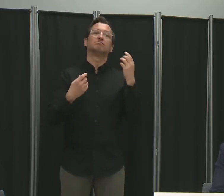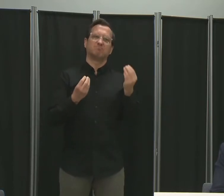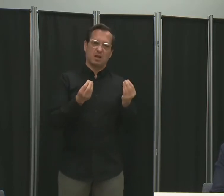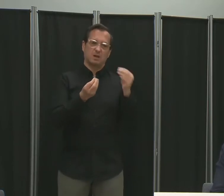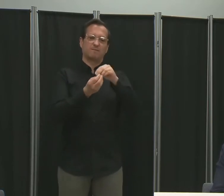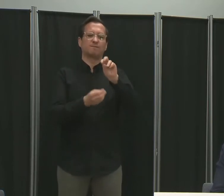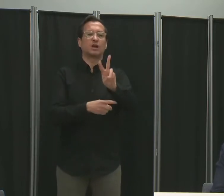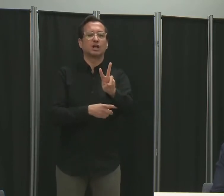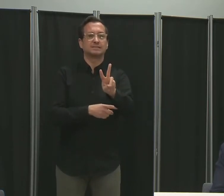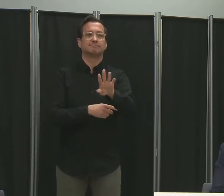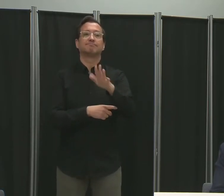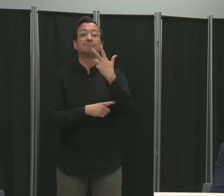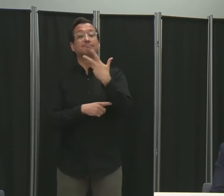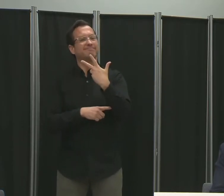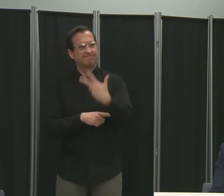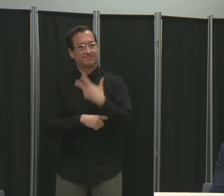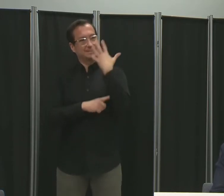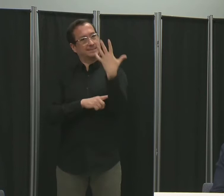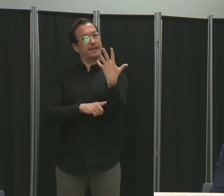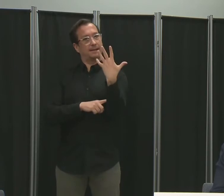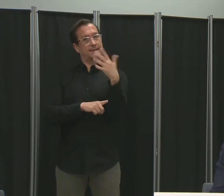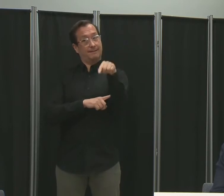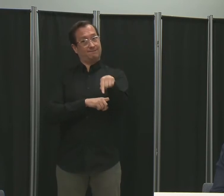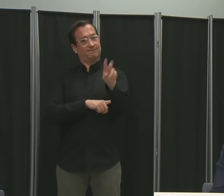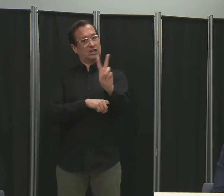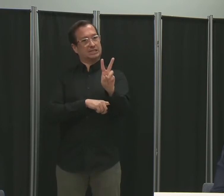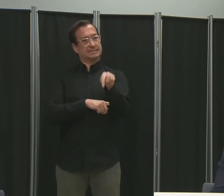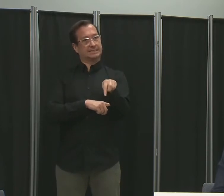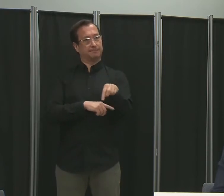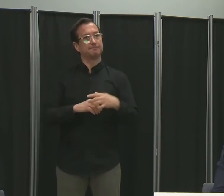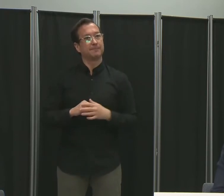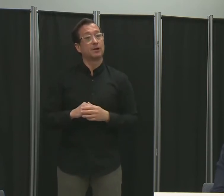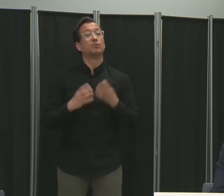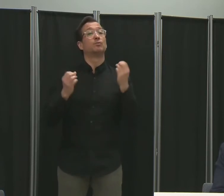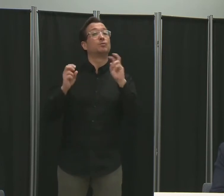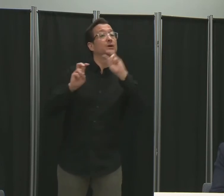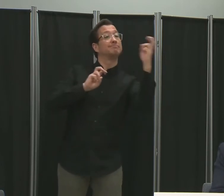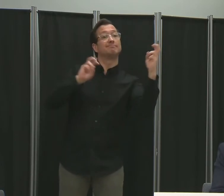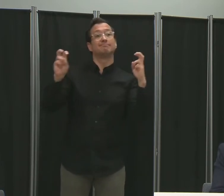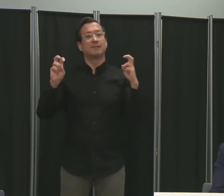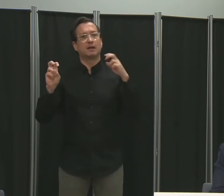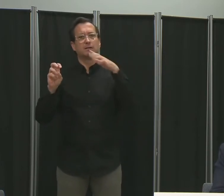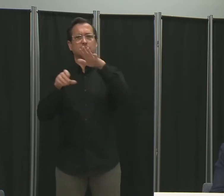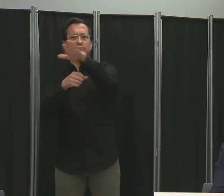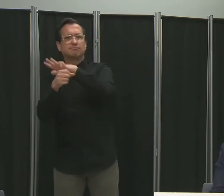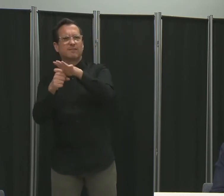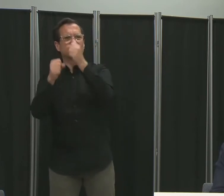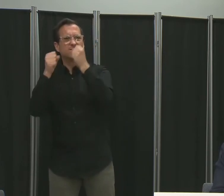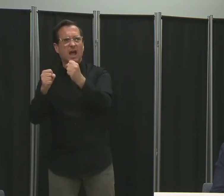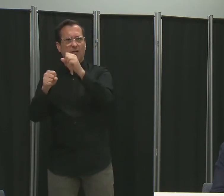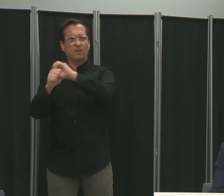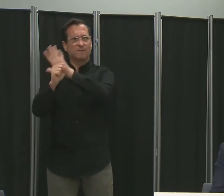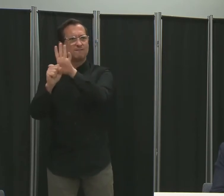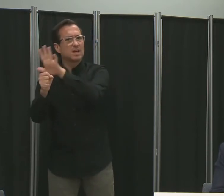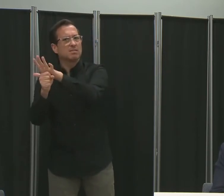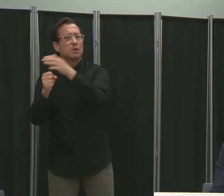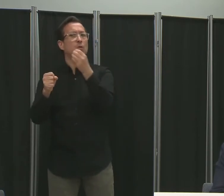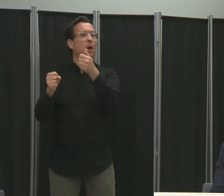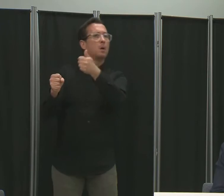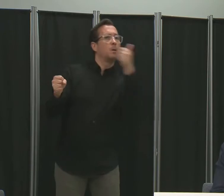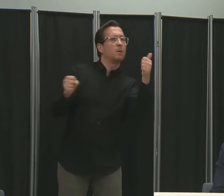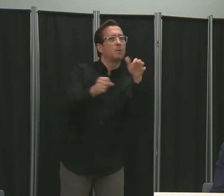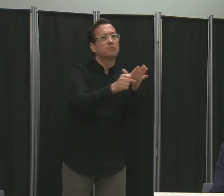unités mobiles et évidemment qui vont dans des points chauds dans les quartiers moins bien desservis par exemple par un site fixe et